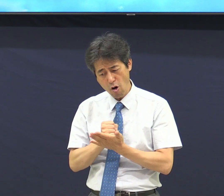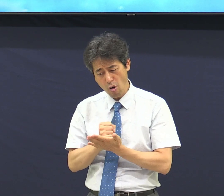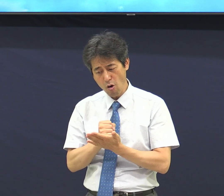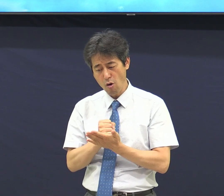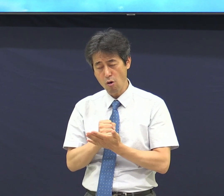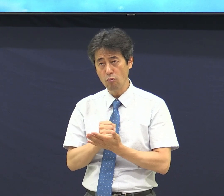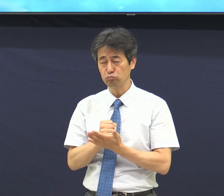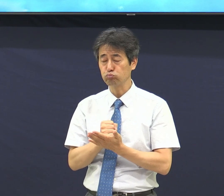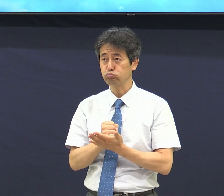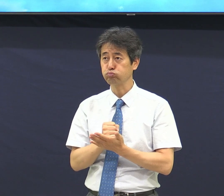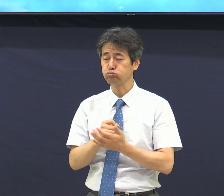사람의 운명은